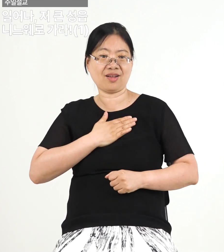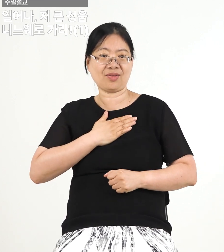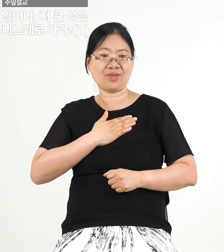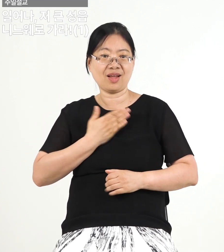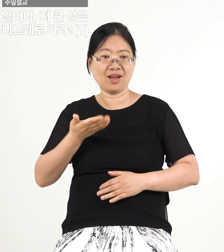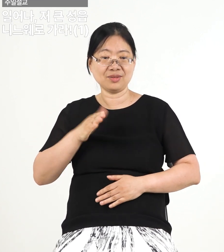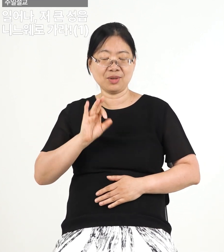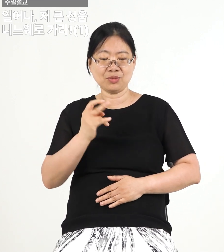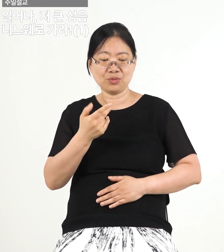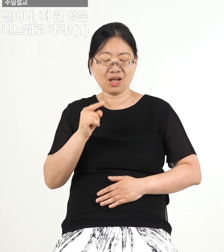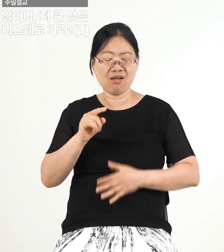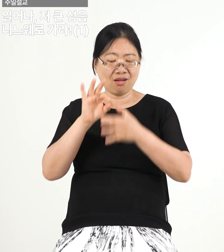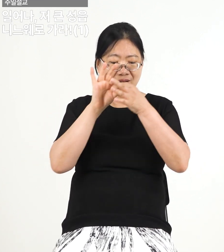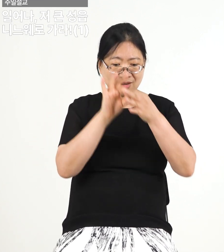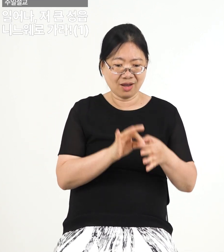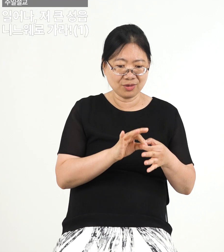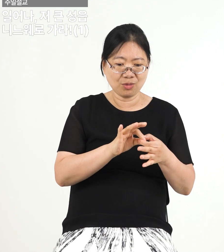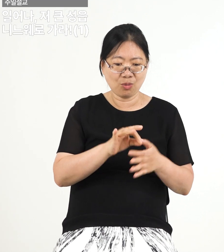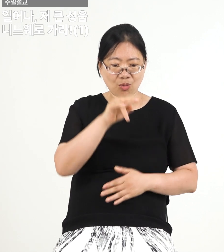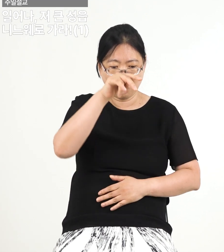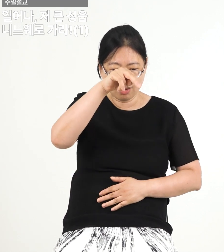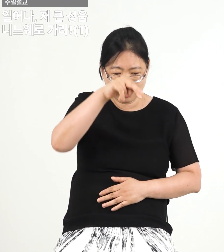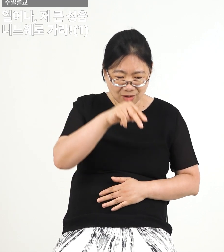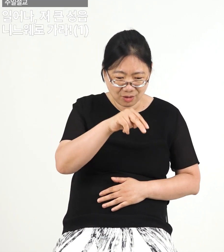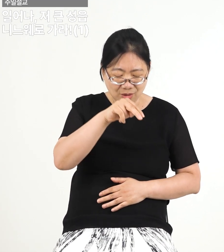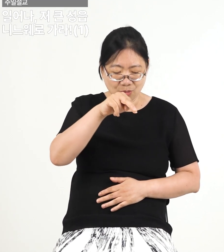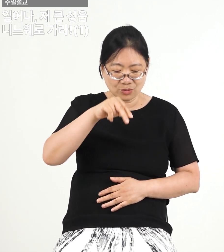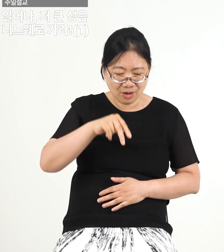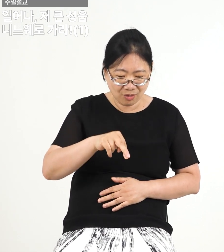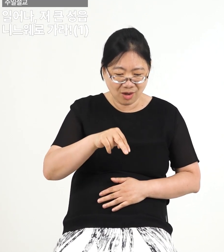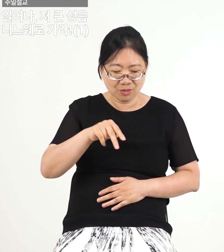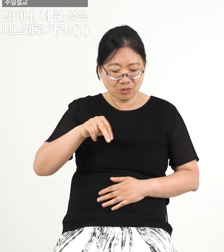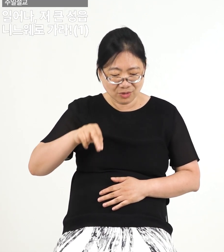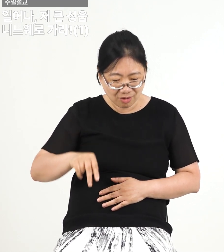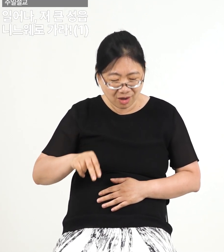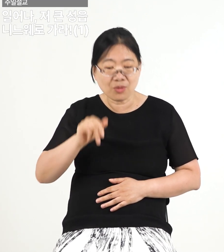요나는 자꾸 지금 내려가고 있어요.